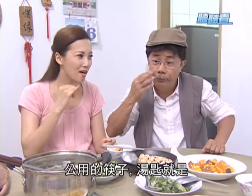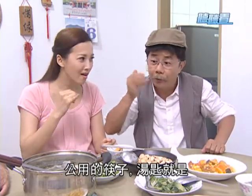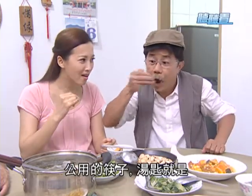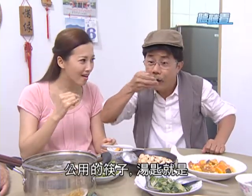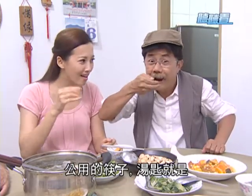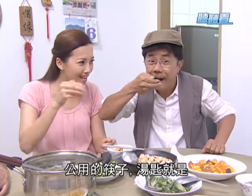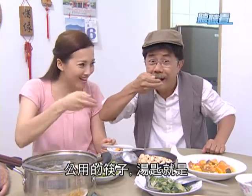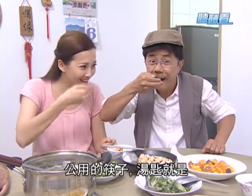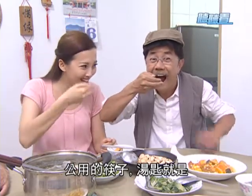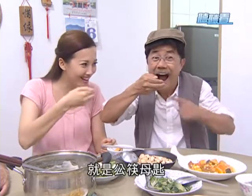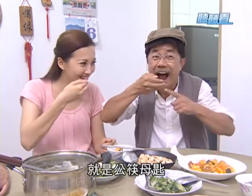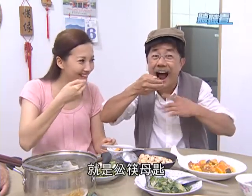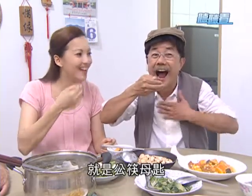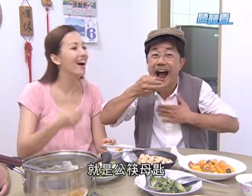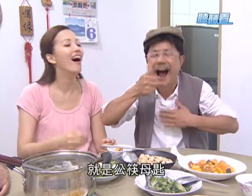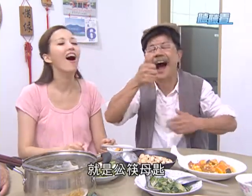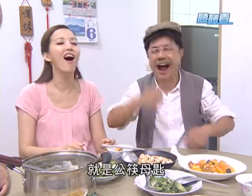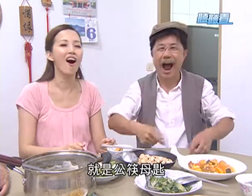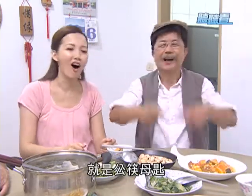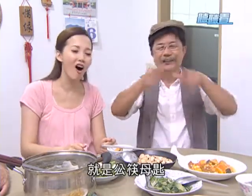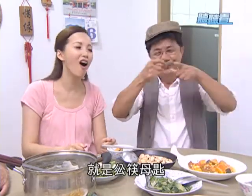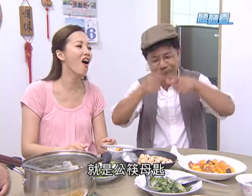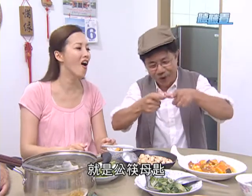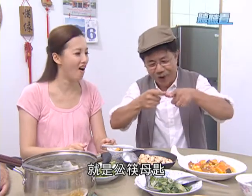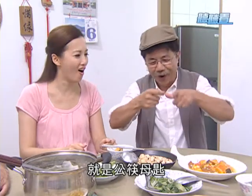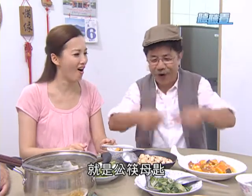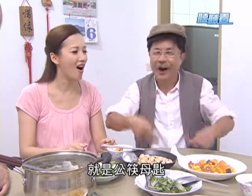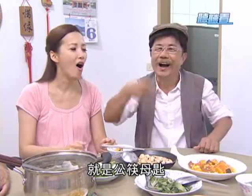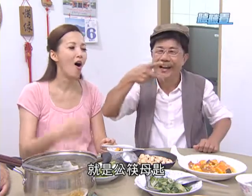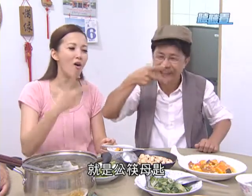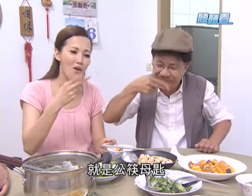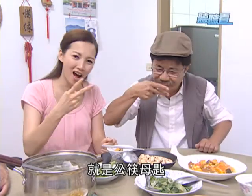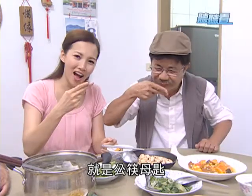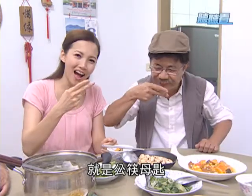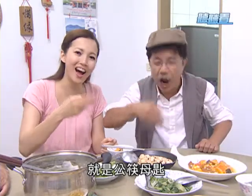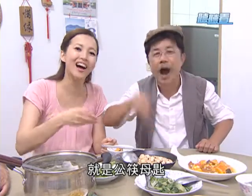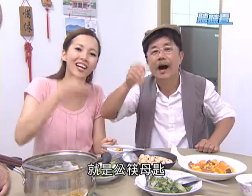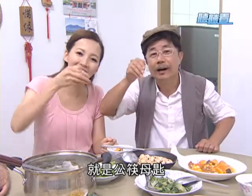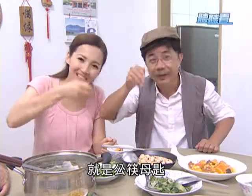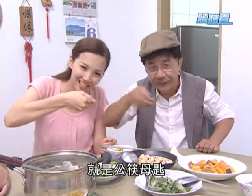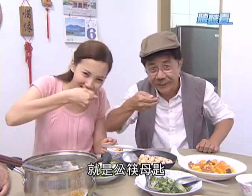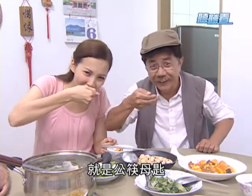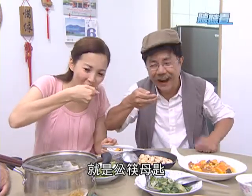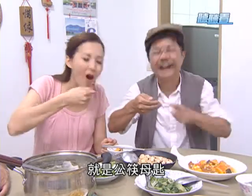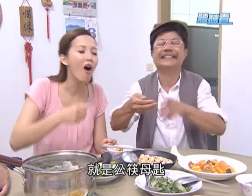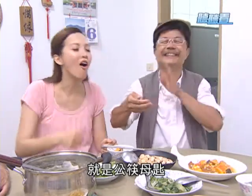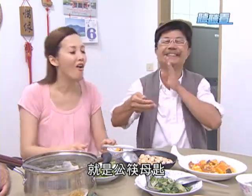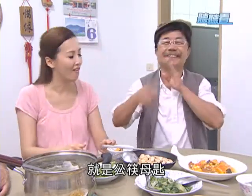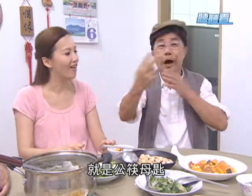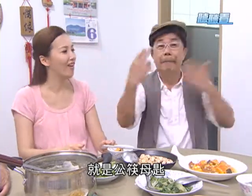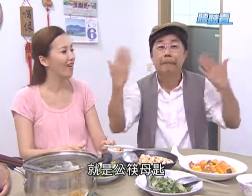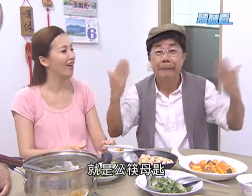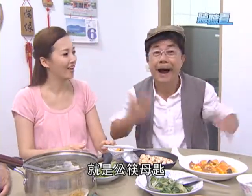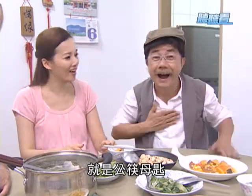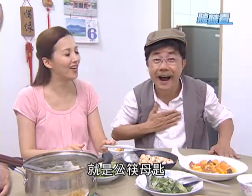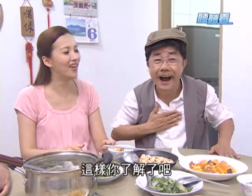匙就是就是公筷、母、匙。哎，这样你了解